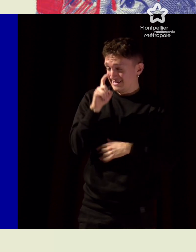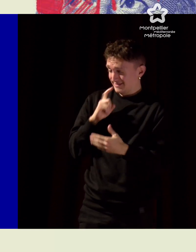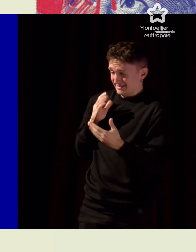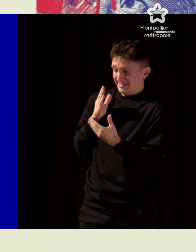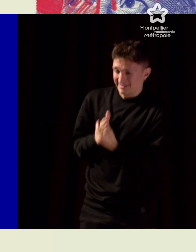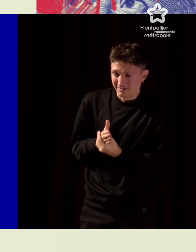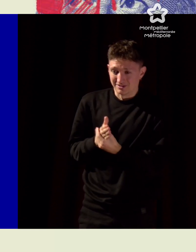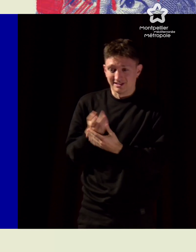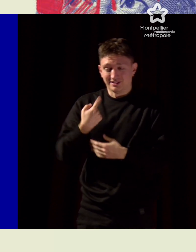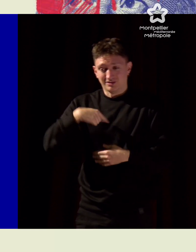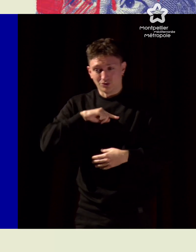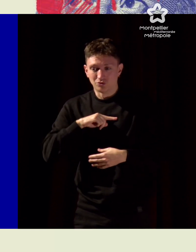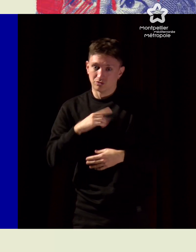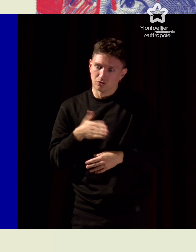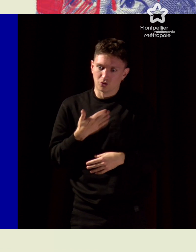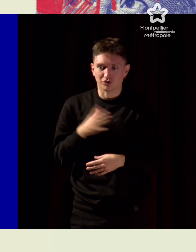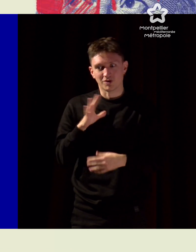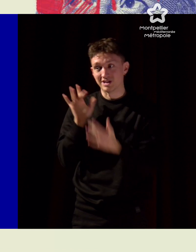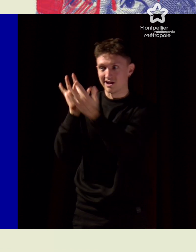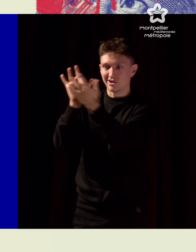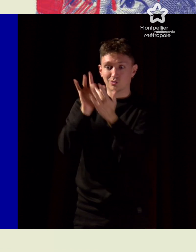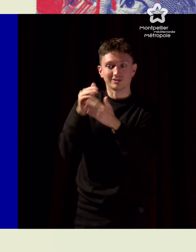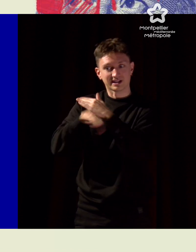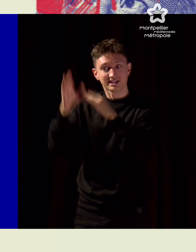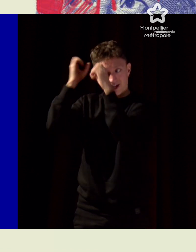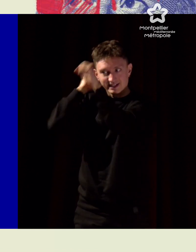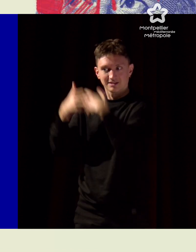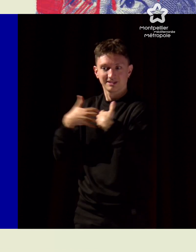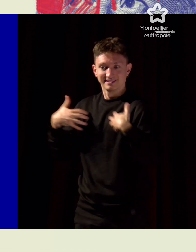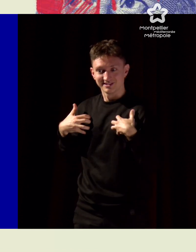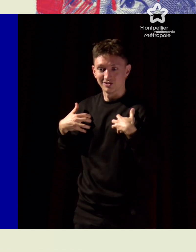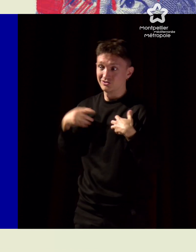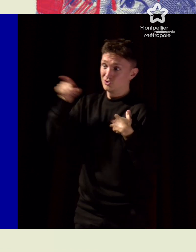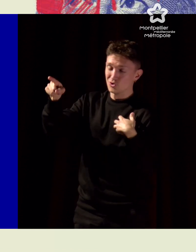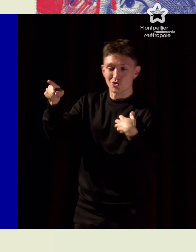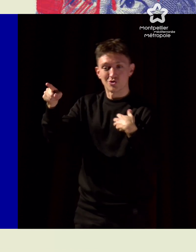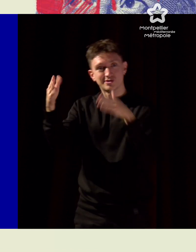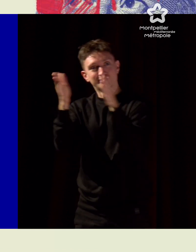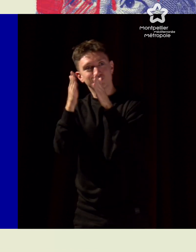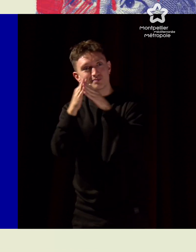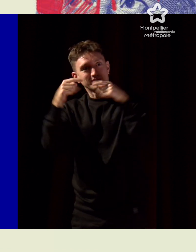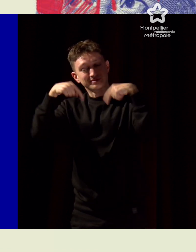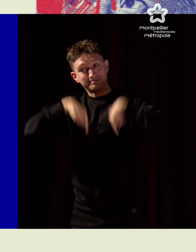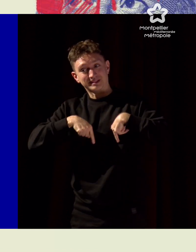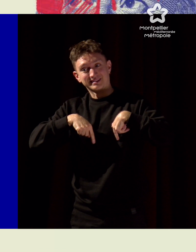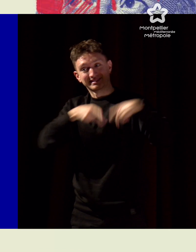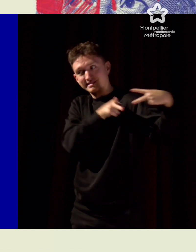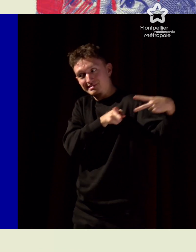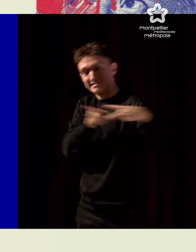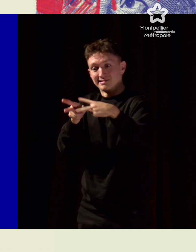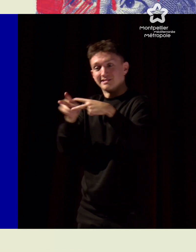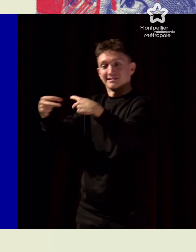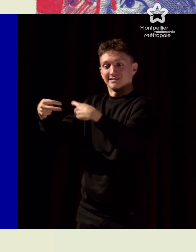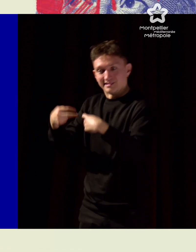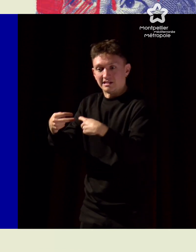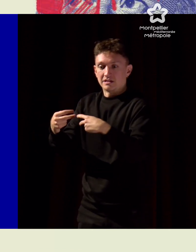des collègues à l'Académie des sciences là-bas, on demande l'accord au ministre qui va nous donner une lettre pour avoir l'accord au chef de région,